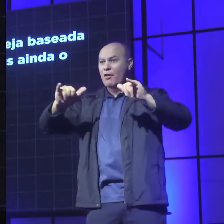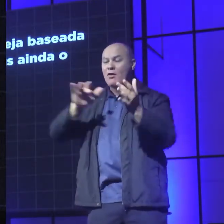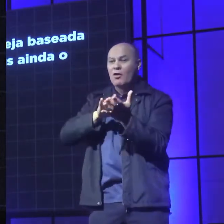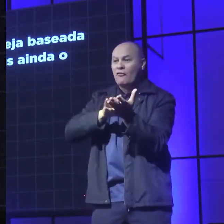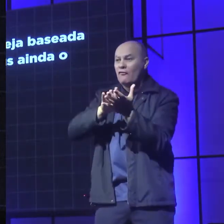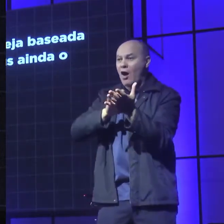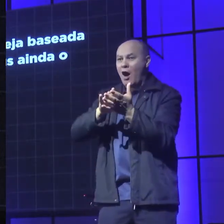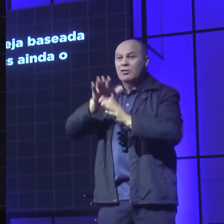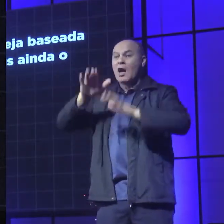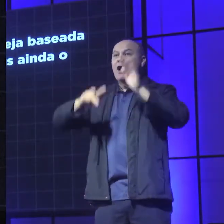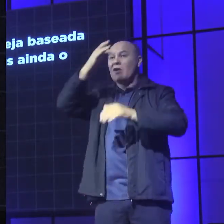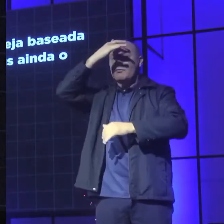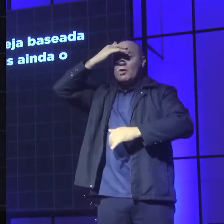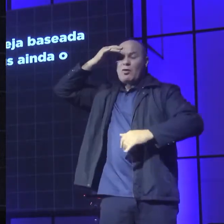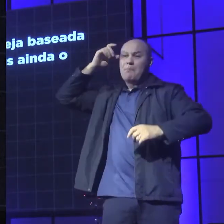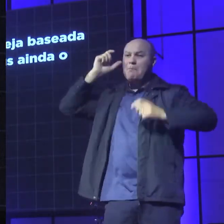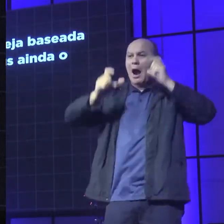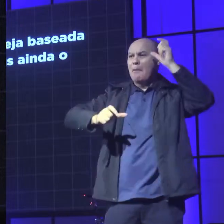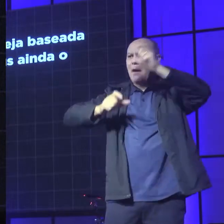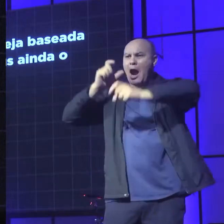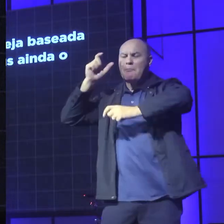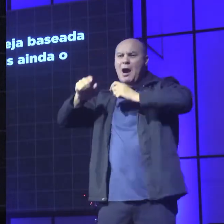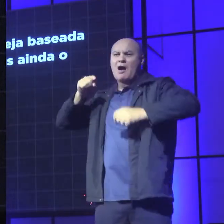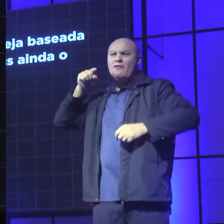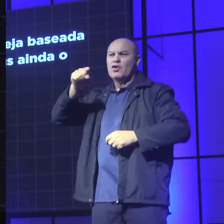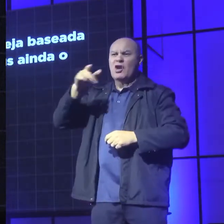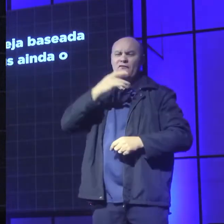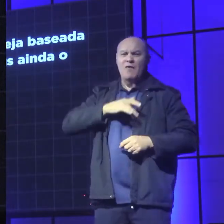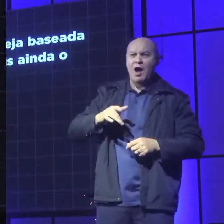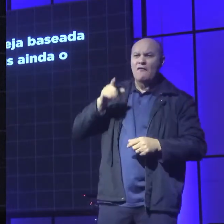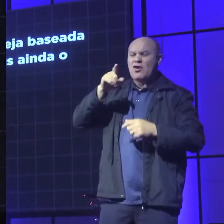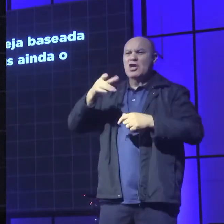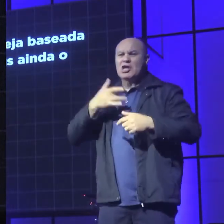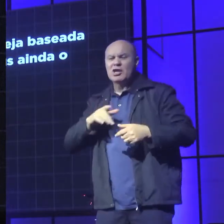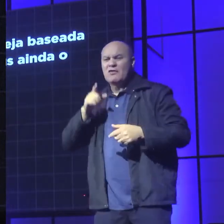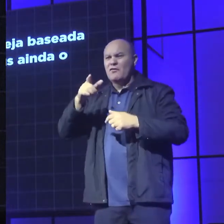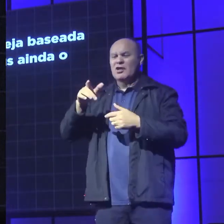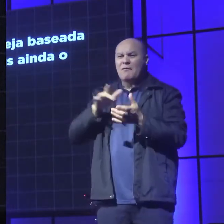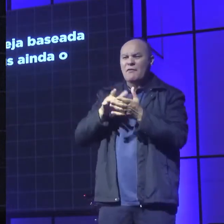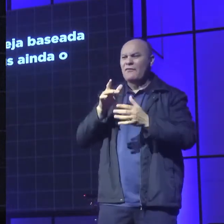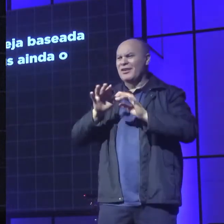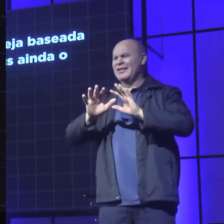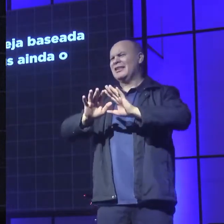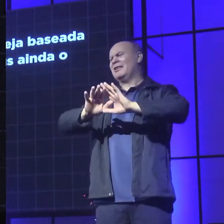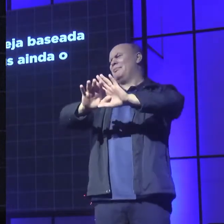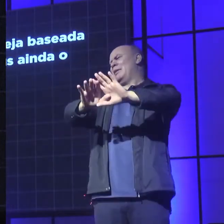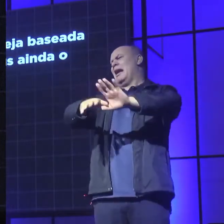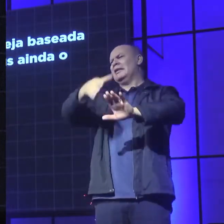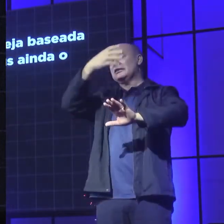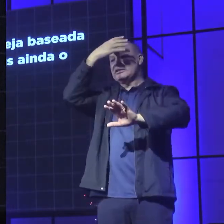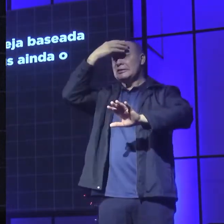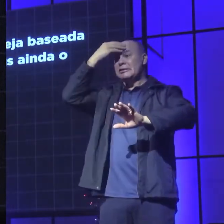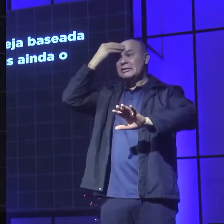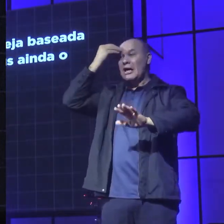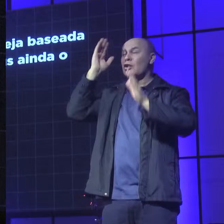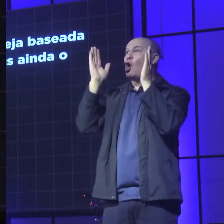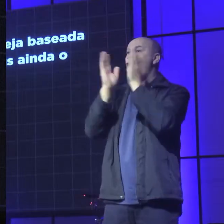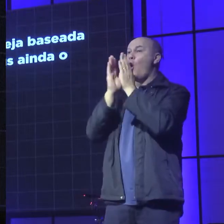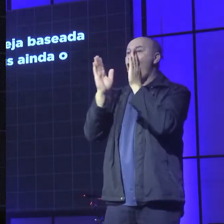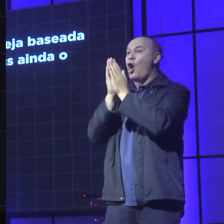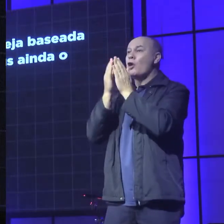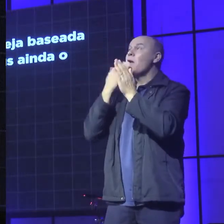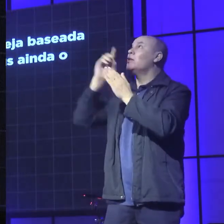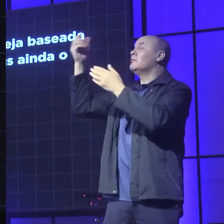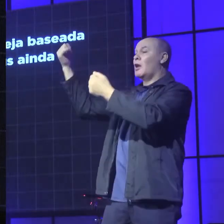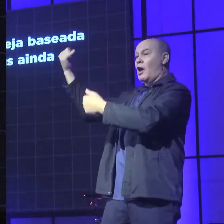você. E a segunda coisa que a gente percebe é que Nicodemos precisava ver a sua verdade não apenas